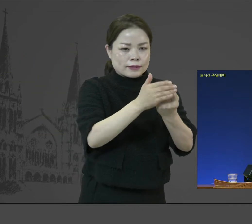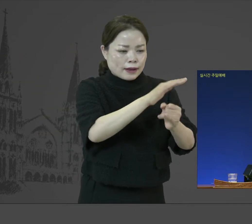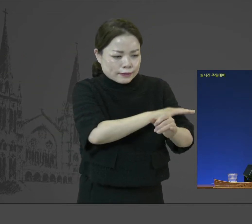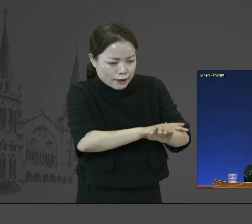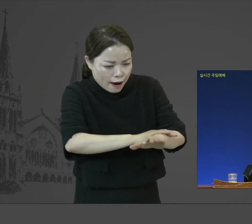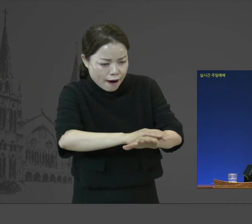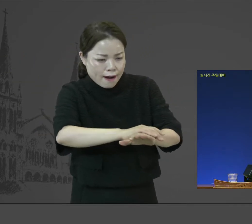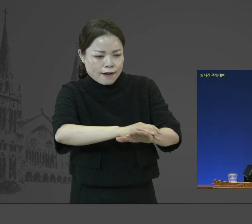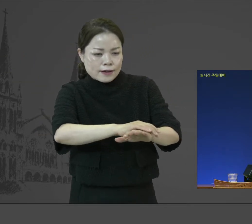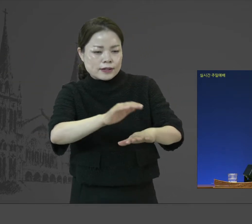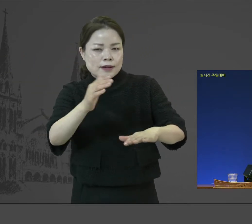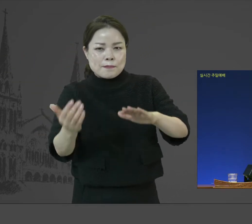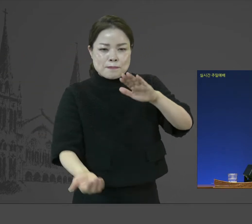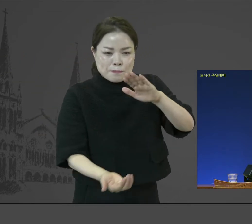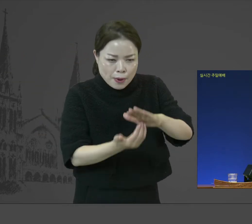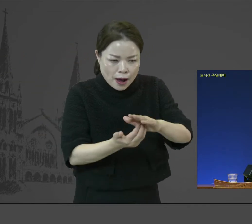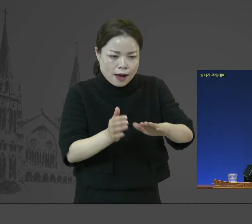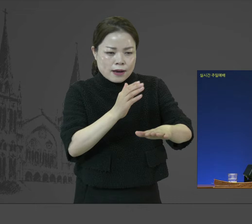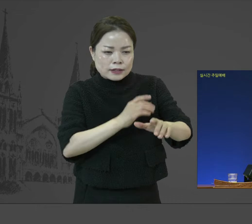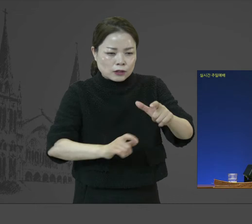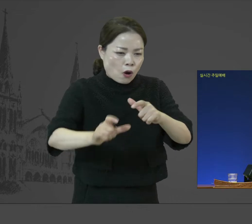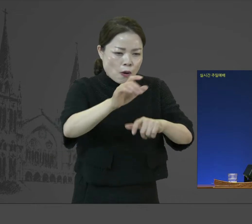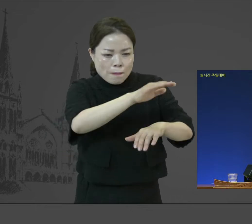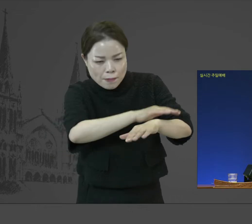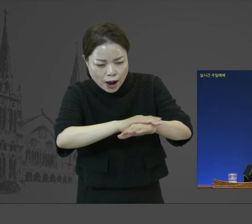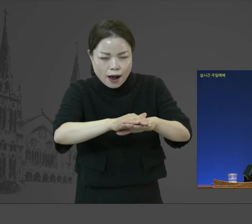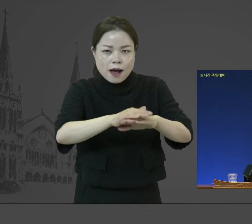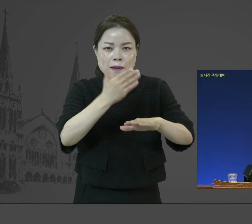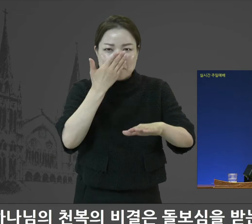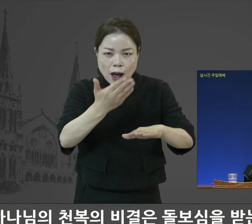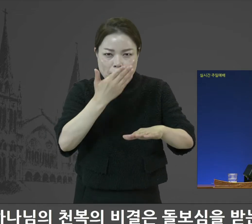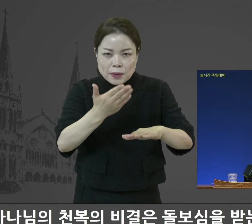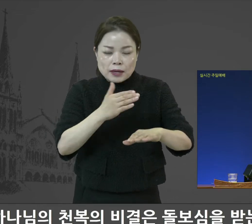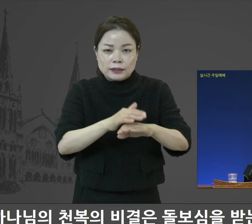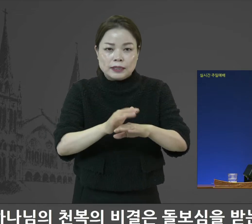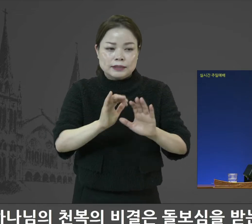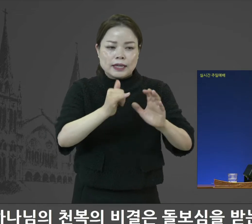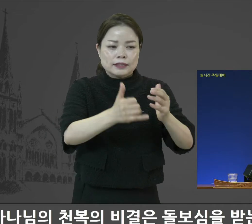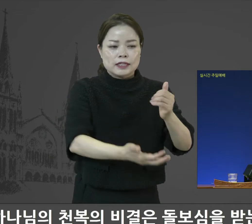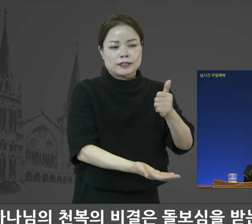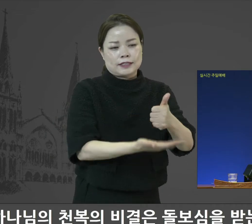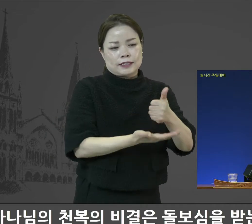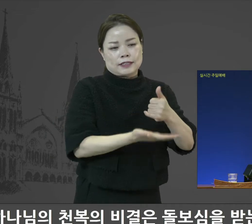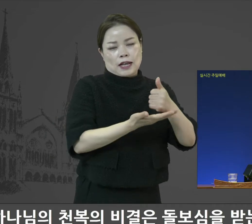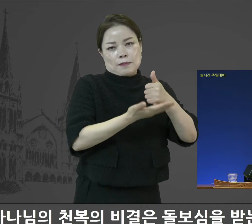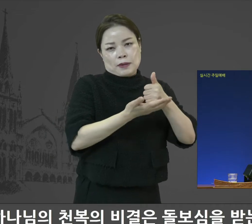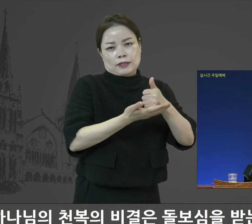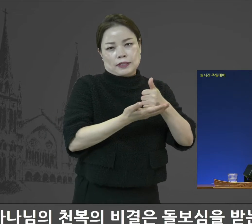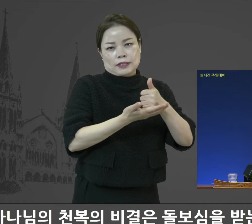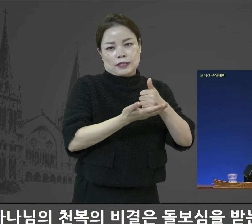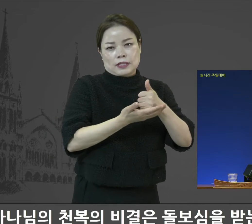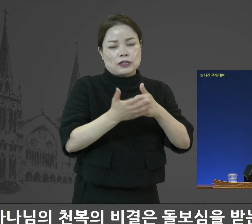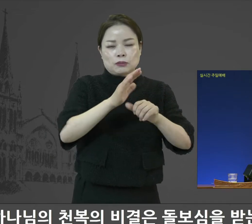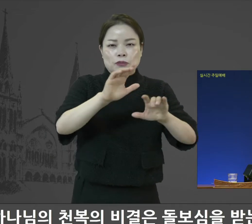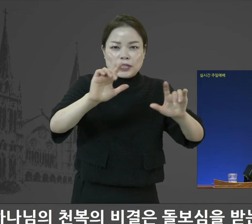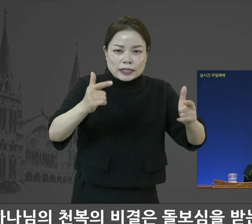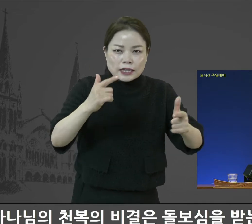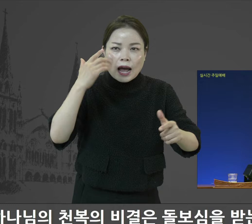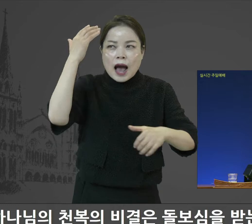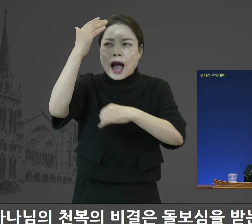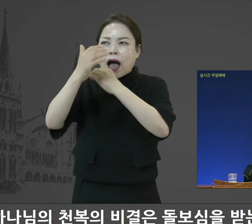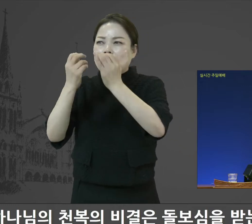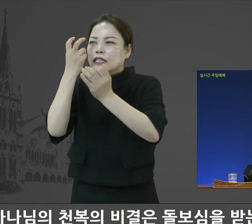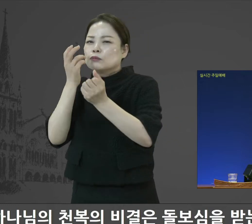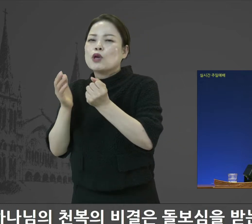위에 더 잘 되는, 그래서 나의 기대를 채우는, 세상의 칭송을 받는 잘 되는 상태가 천복이 아니라 돌보심을 받는